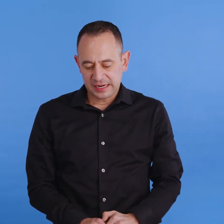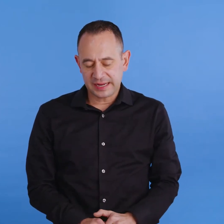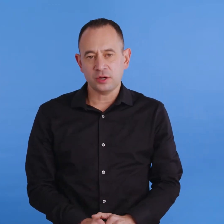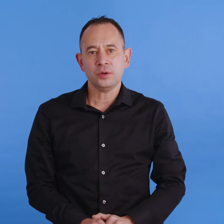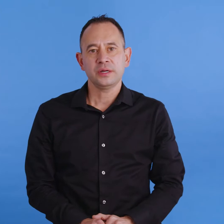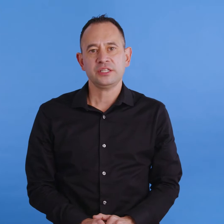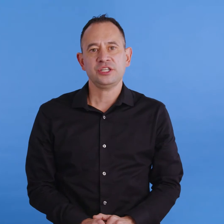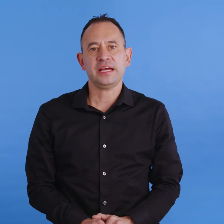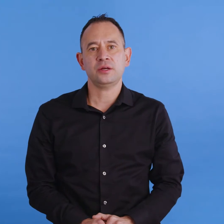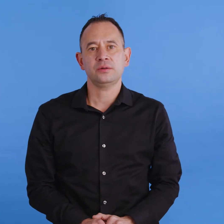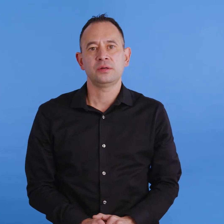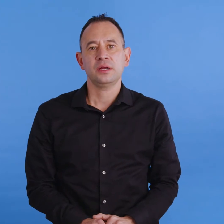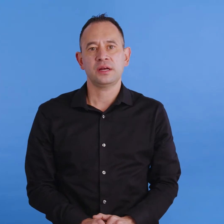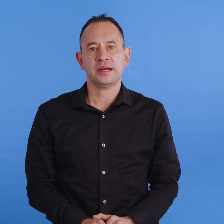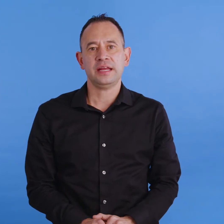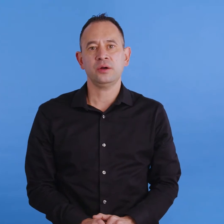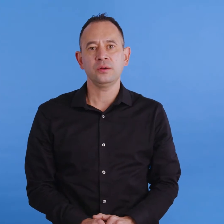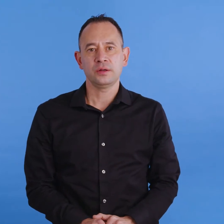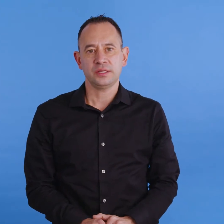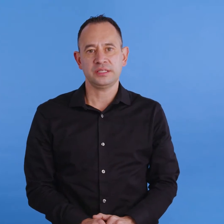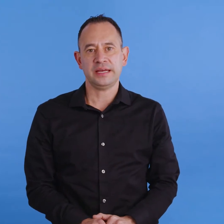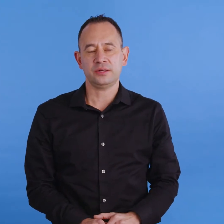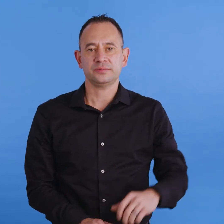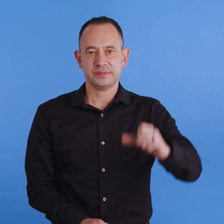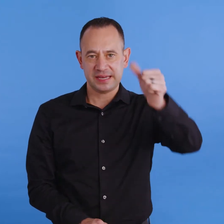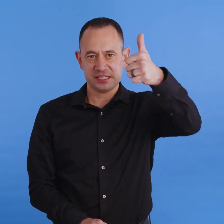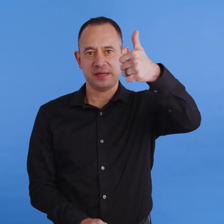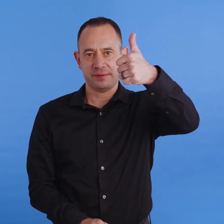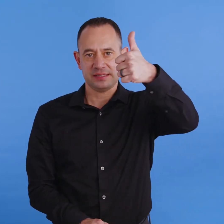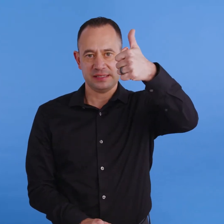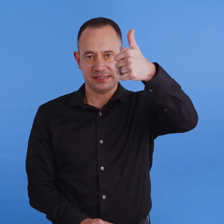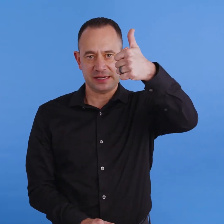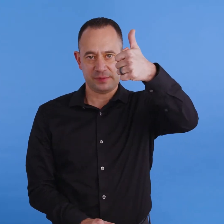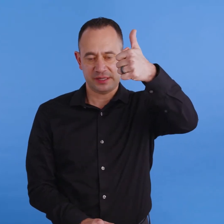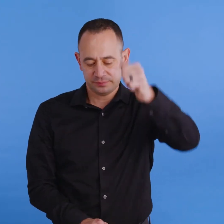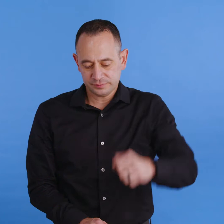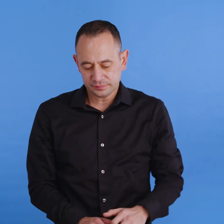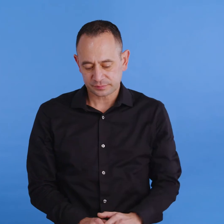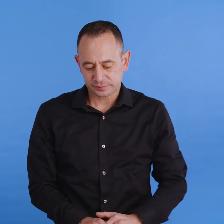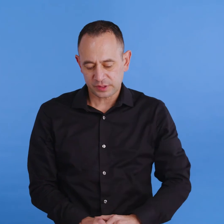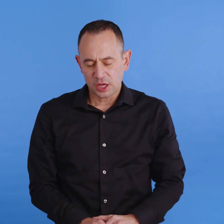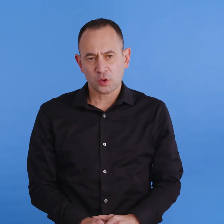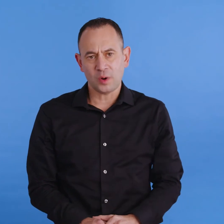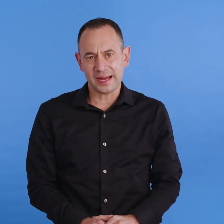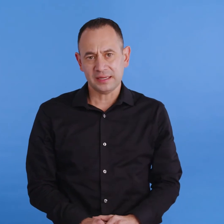Reno, lleno. Reno, lleno. Esas palabras sí riman. Cuál,